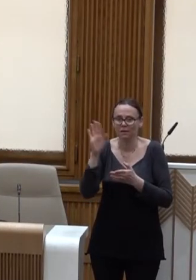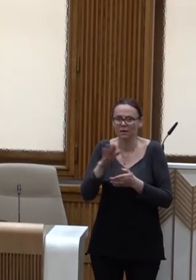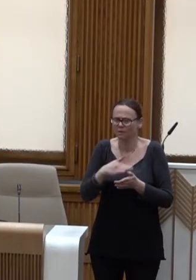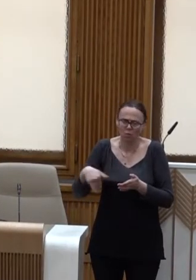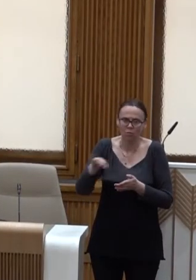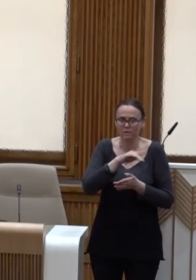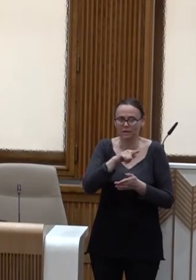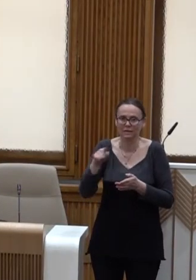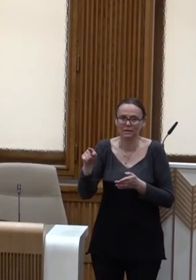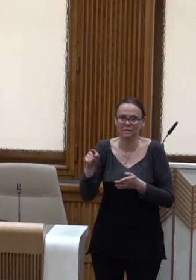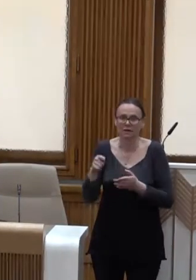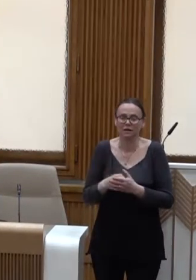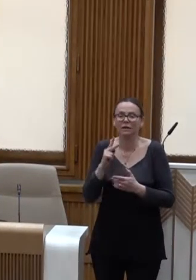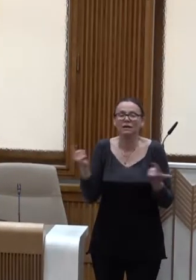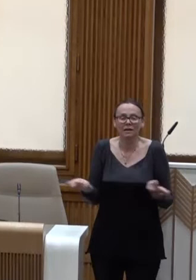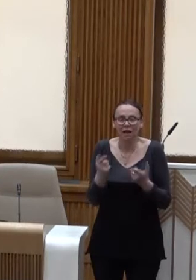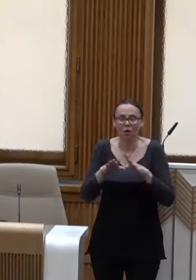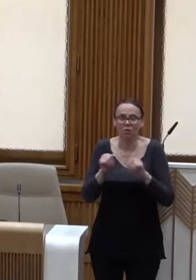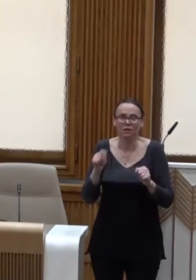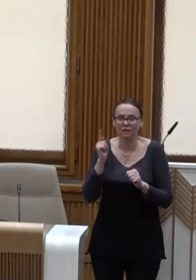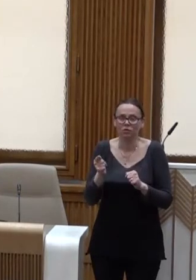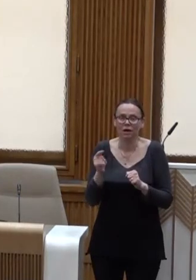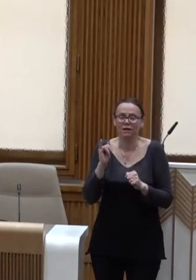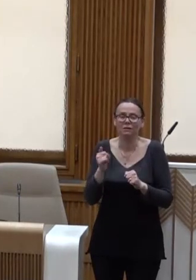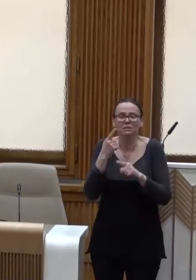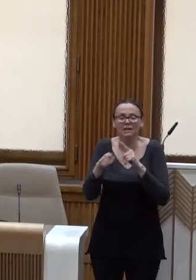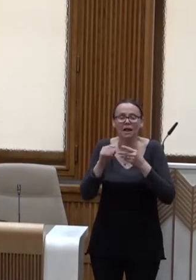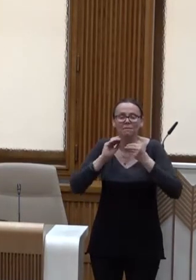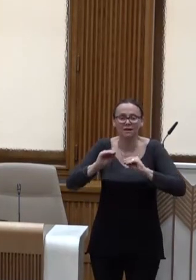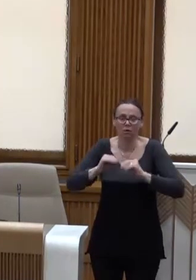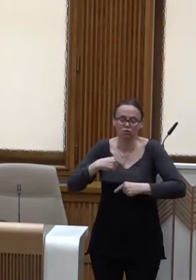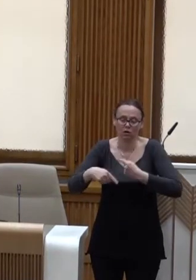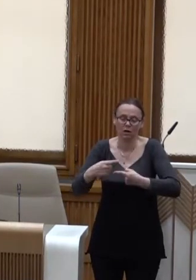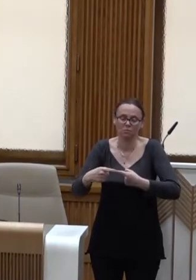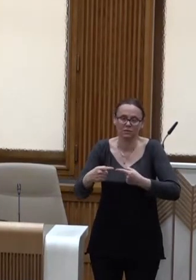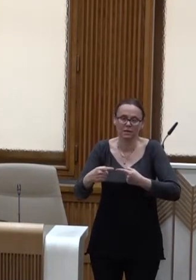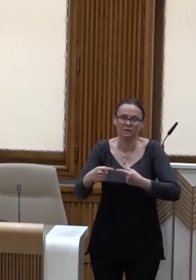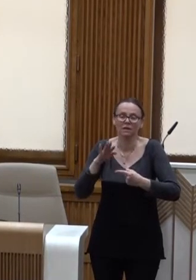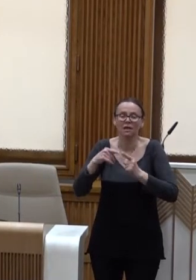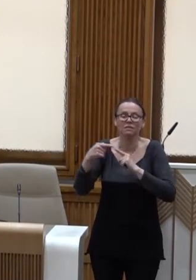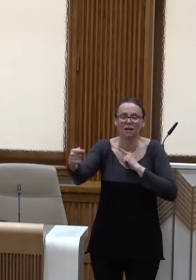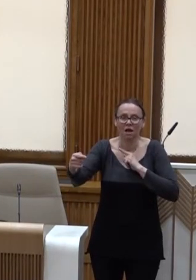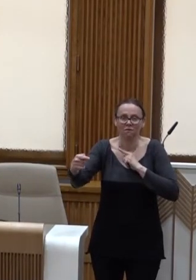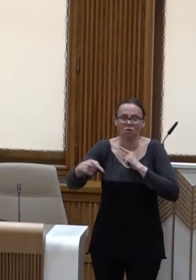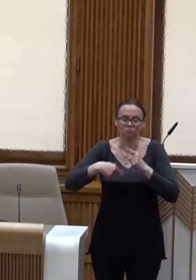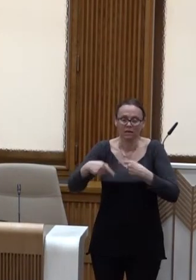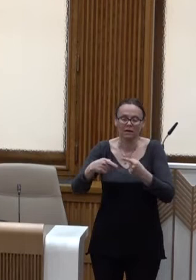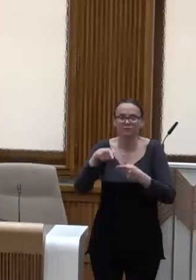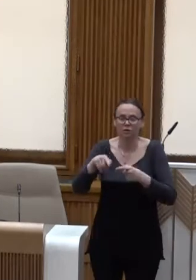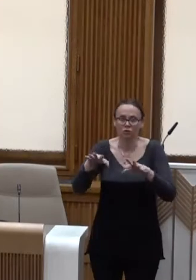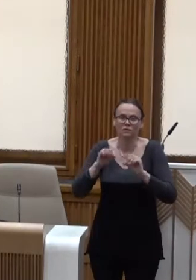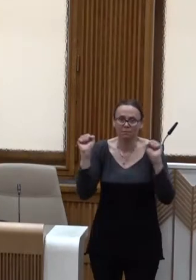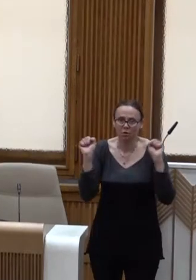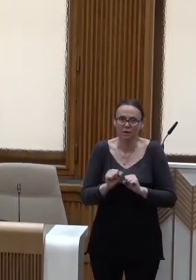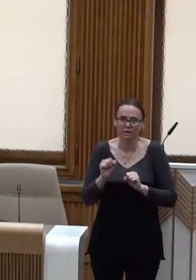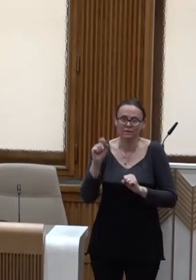ki lahko naredijo kaj, da bi se vsaj del pedagoškega procesa odvijal nadaljavo, da to vzamejo resno in